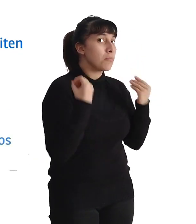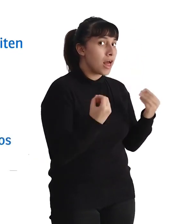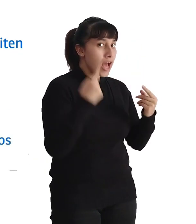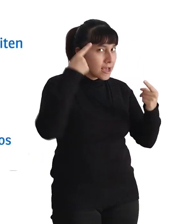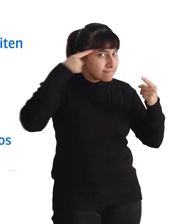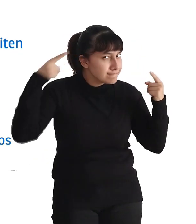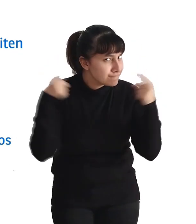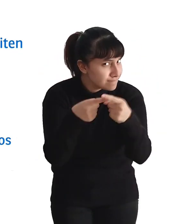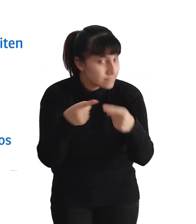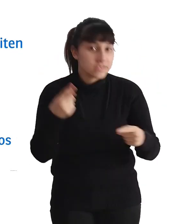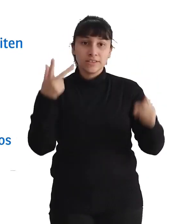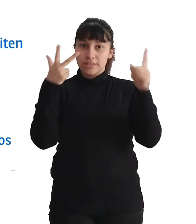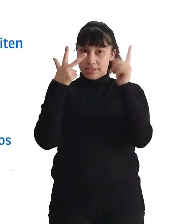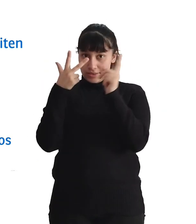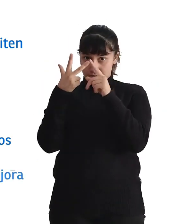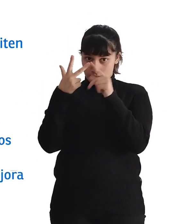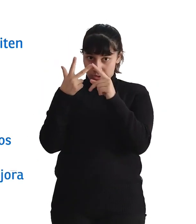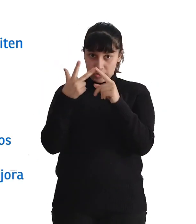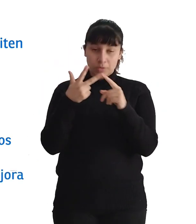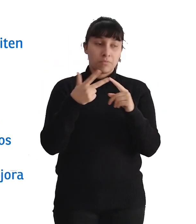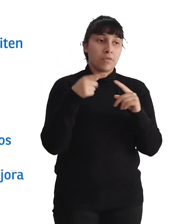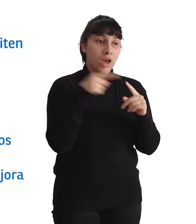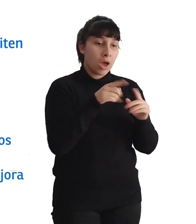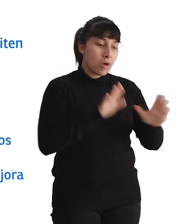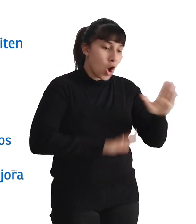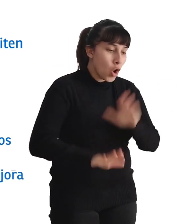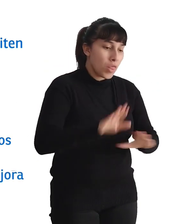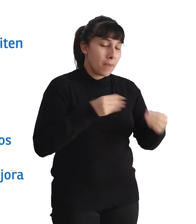objetivos estratégicos diseñar proyectos de mejora